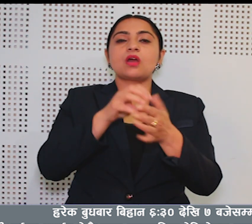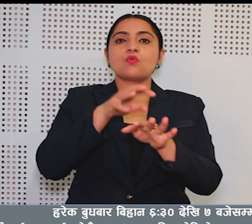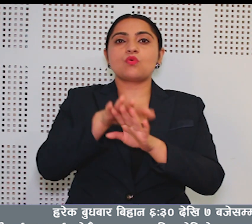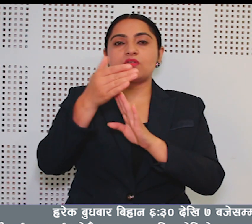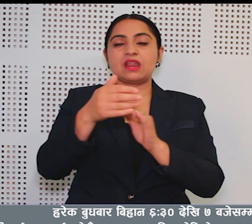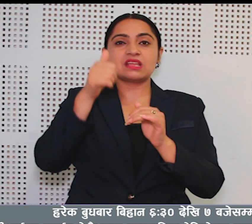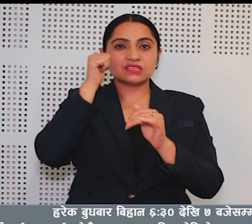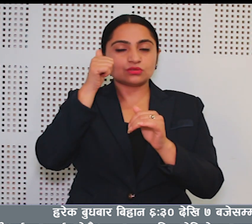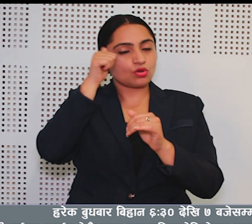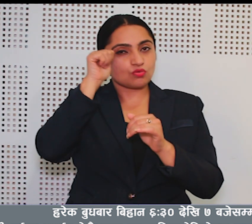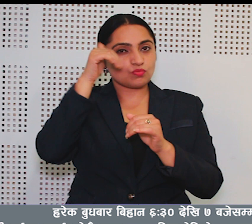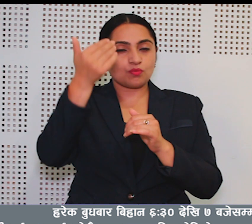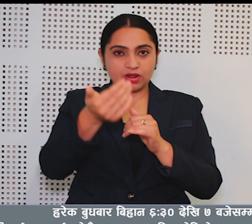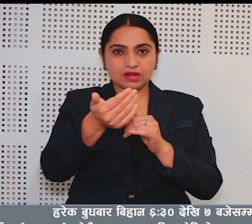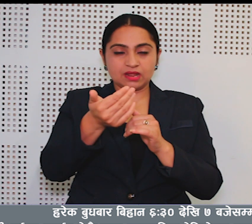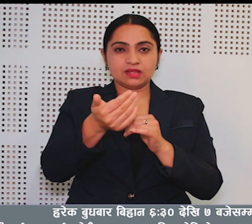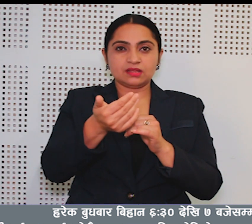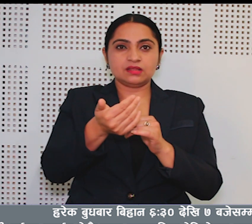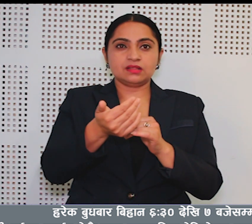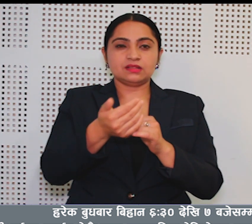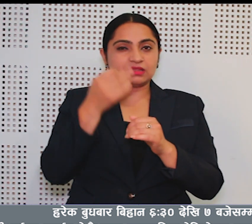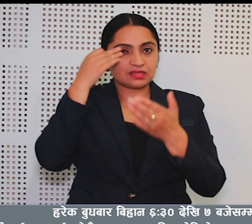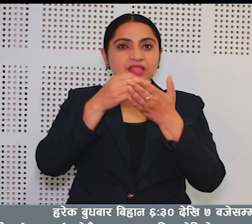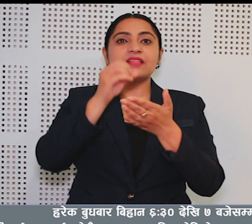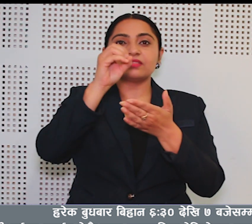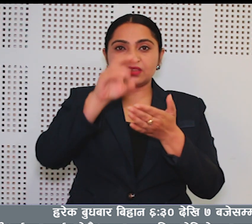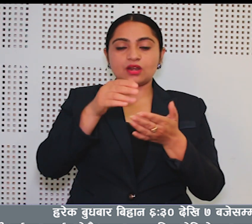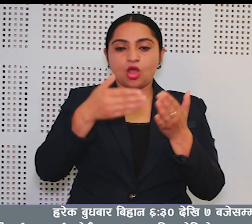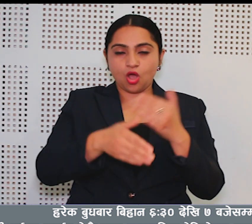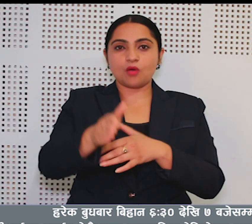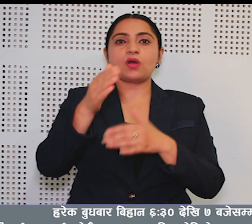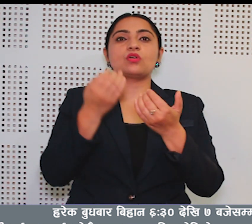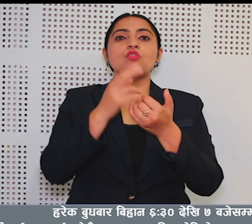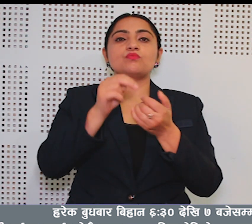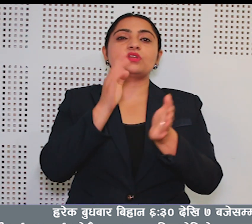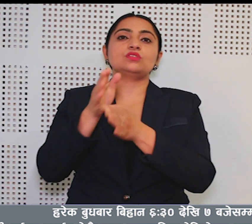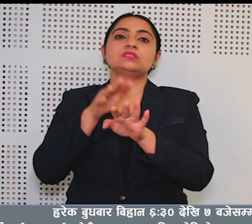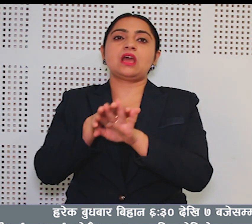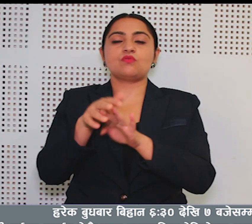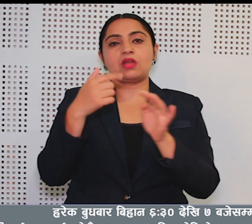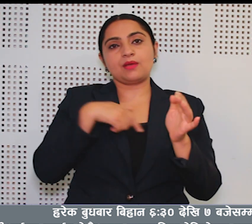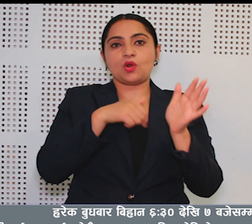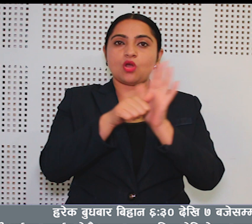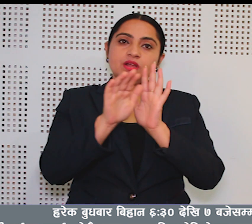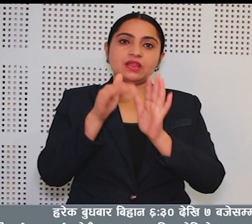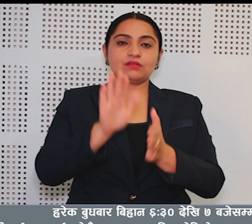हिजोको अनुभवलाई मध्यनजर गर्दै र अब भावी गर्नुपर्ने योजनाहरू हाम्रो अगाडि आउनेछ। अब चाहिँ